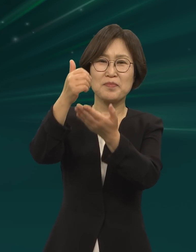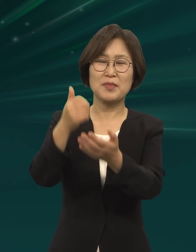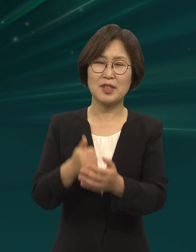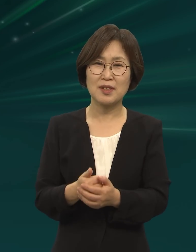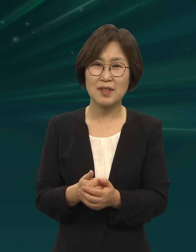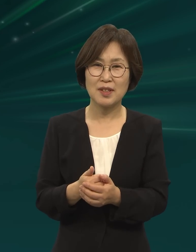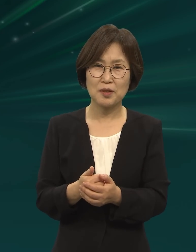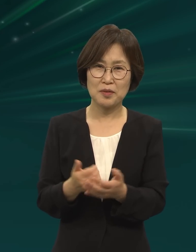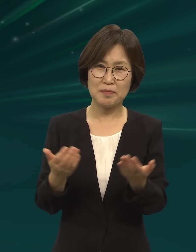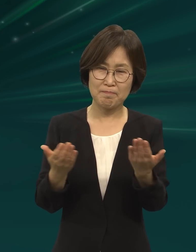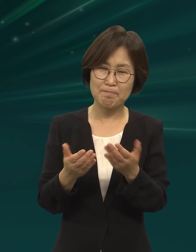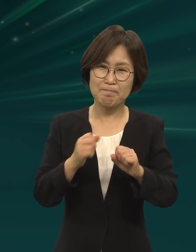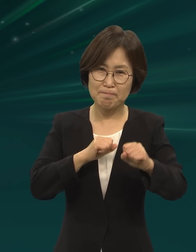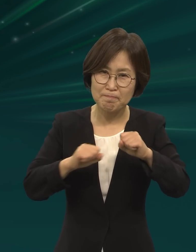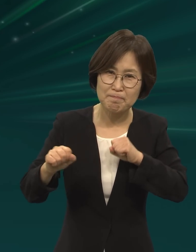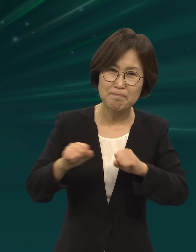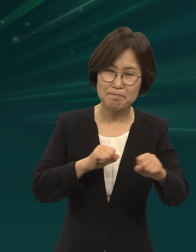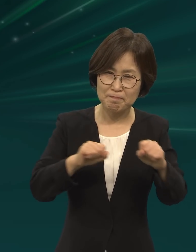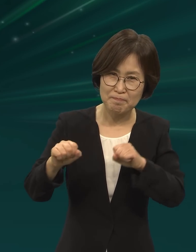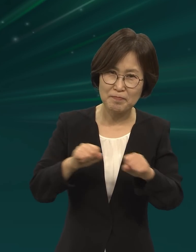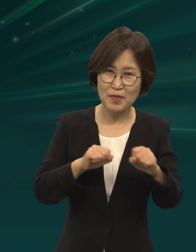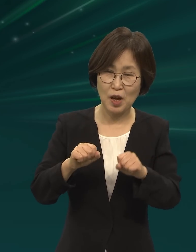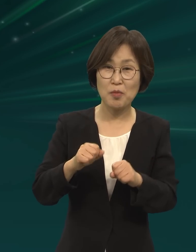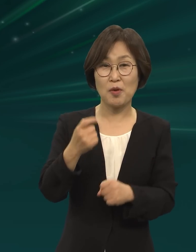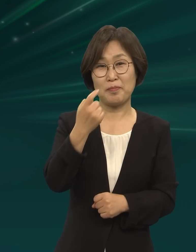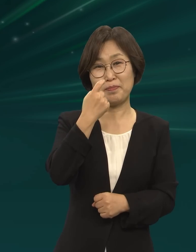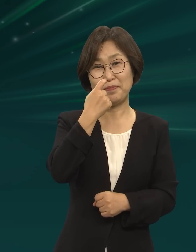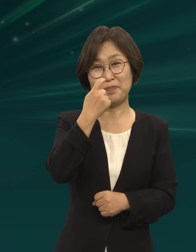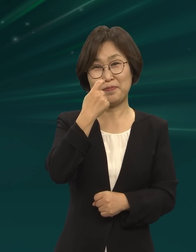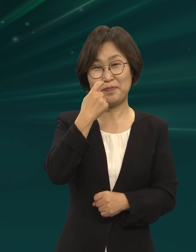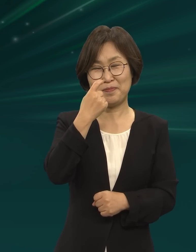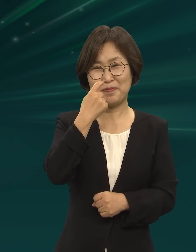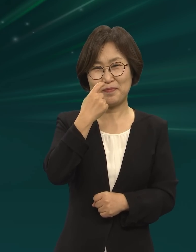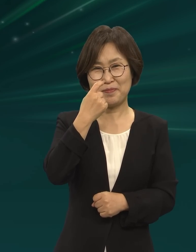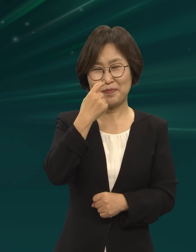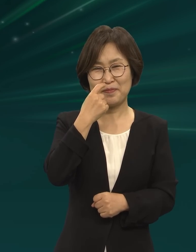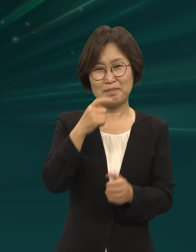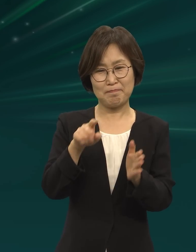많은 것들 사역하면서 배우게 되었습니다.